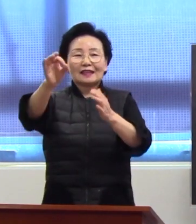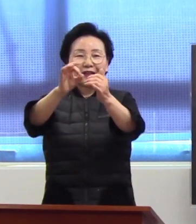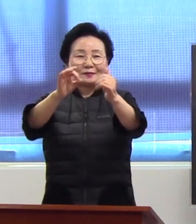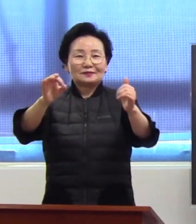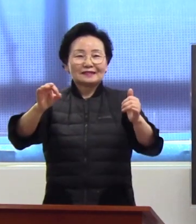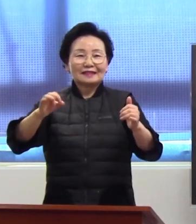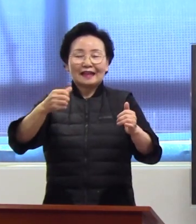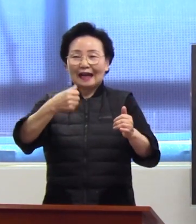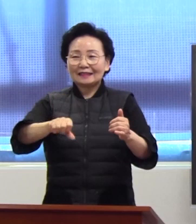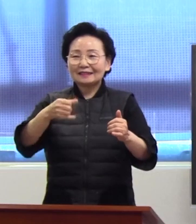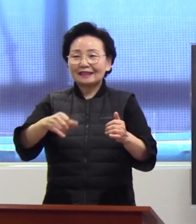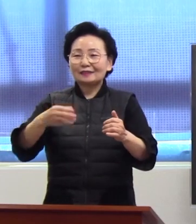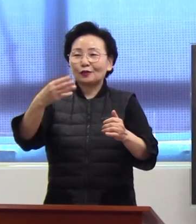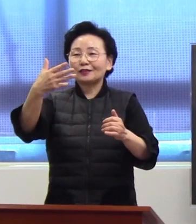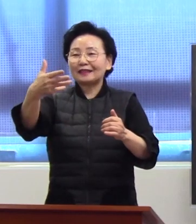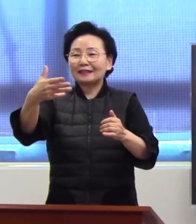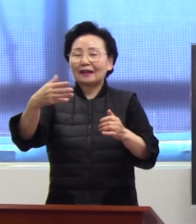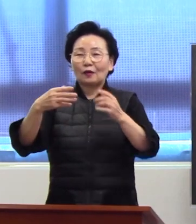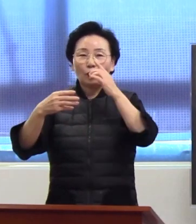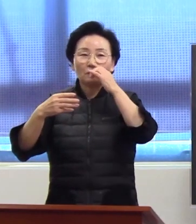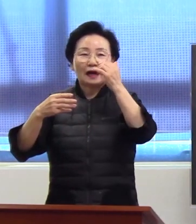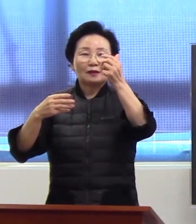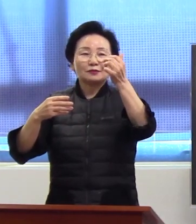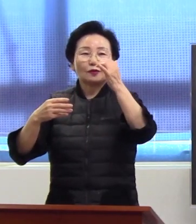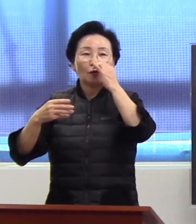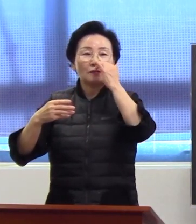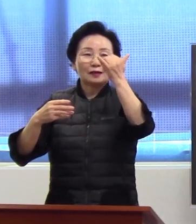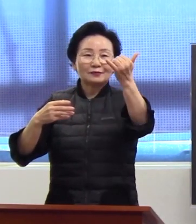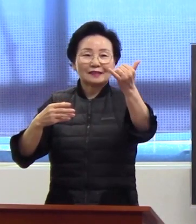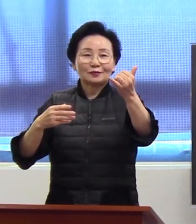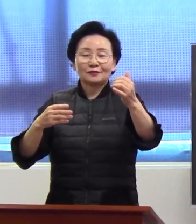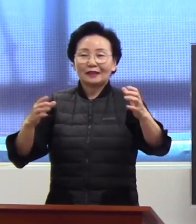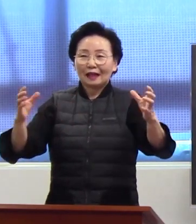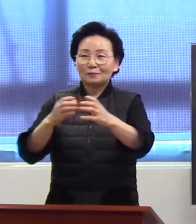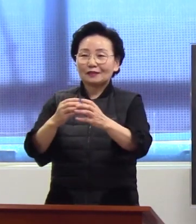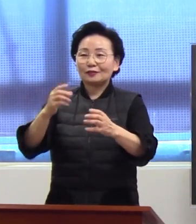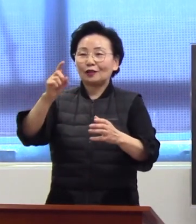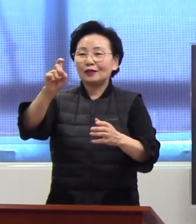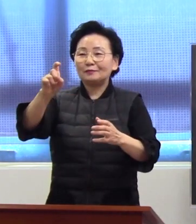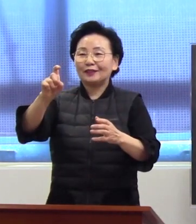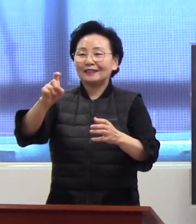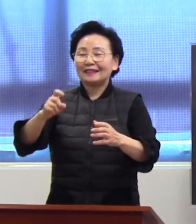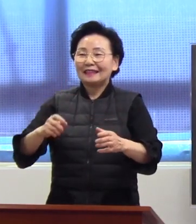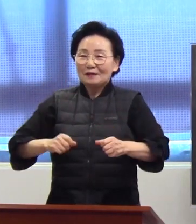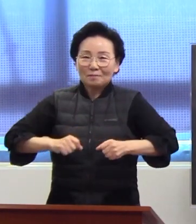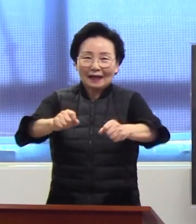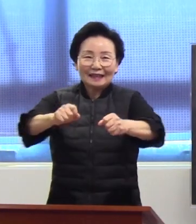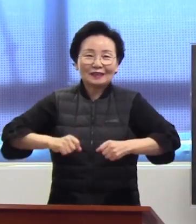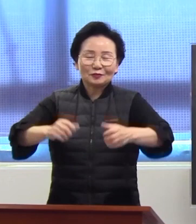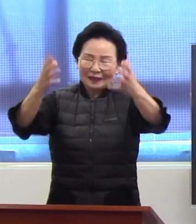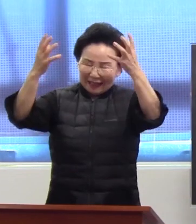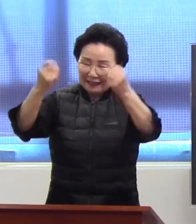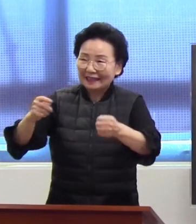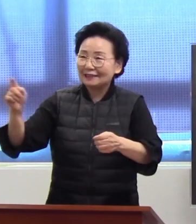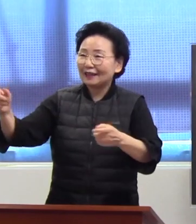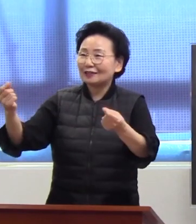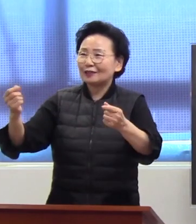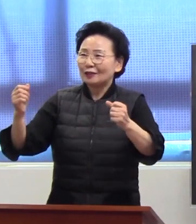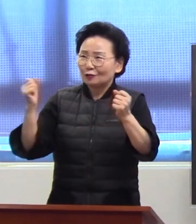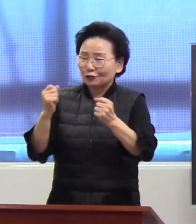10사람, 아들, 딸 8에다가 엄마, 아버지하고 합해서 10명, 빨래도 하나 이와 같이